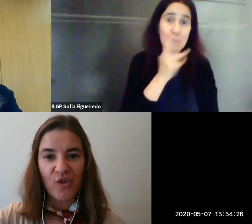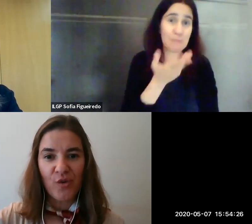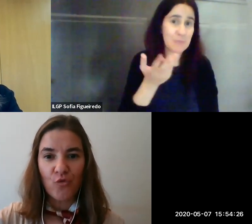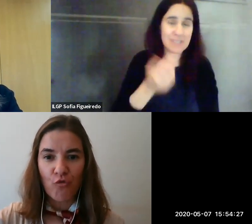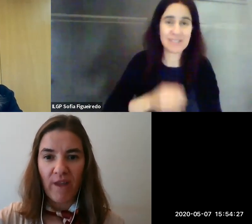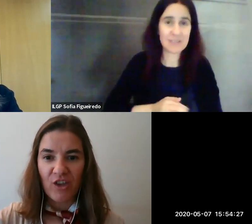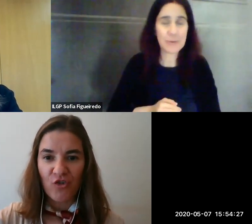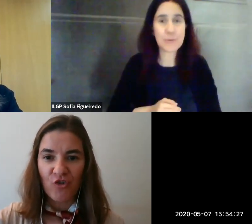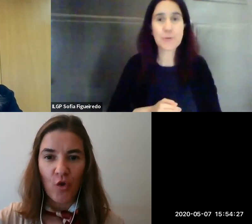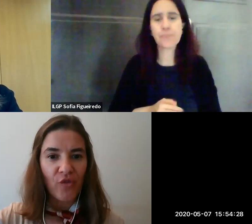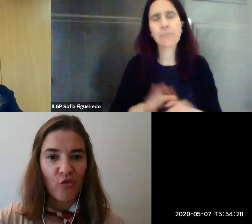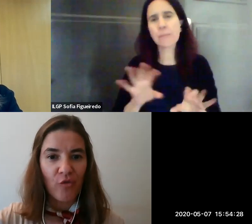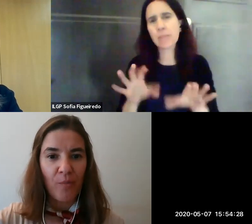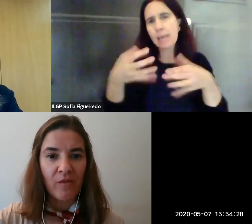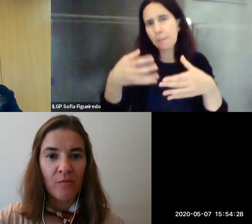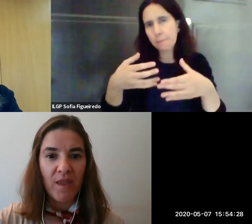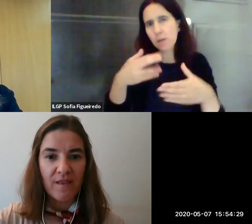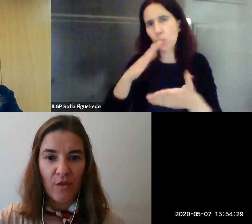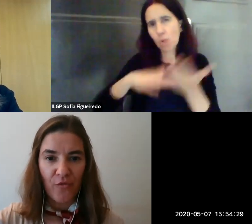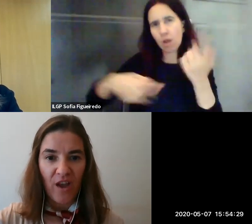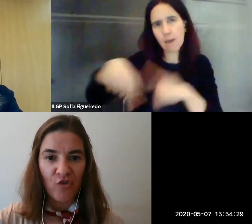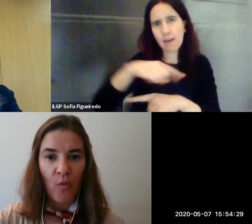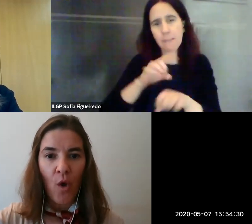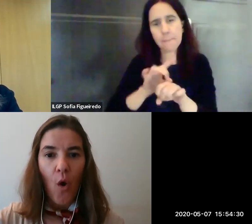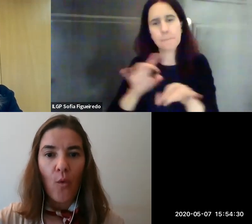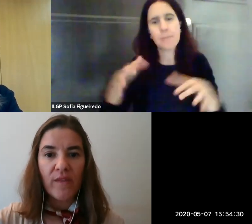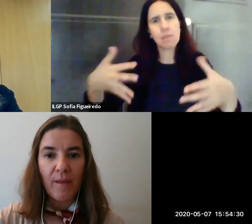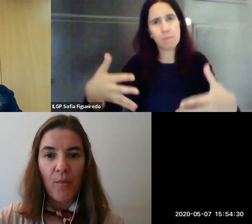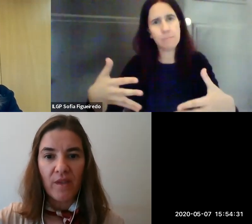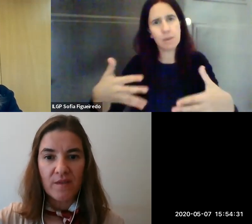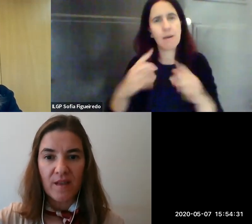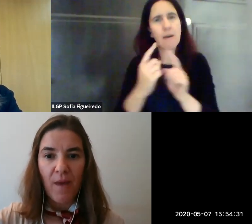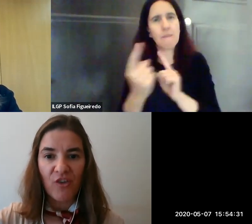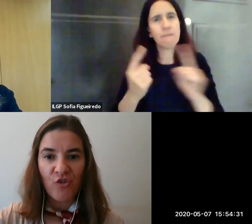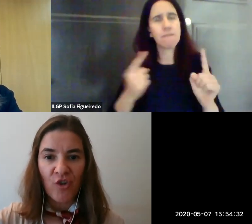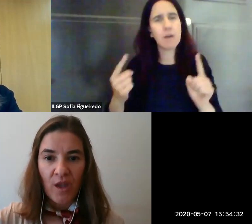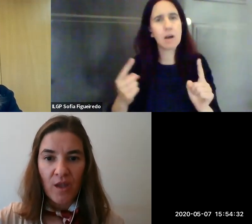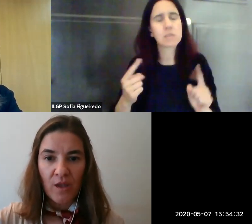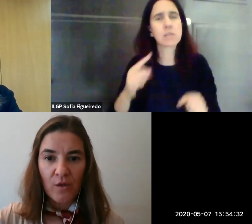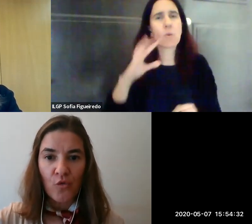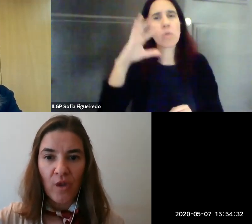equipas, os colegas neste contexto de pandemia se afastam ou até podem ser mais